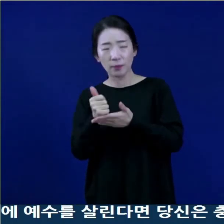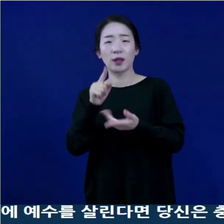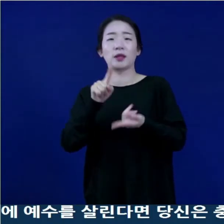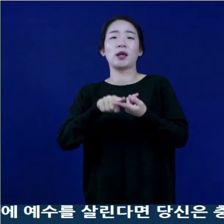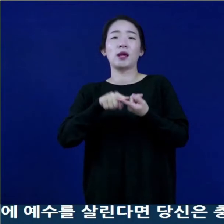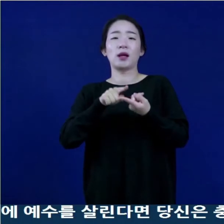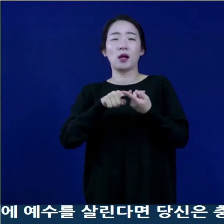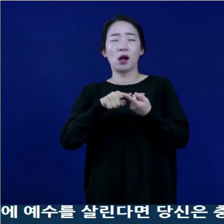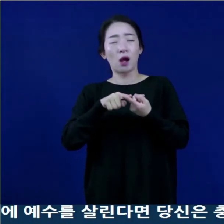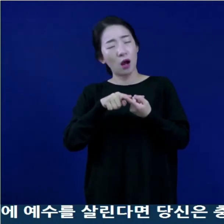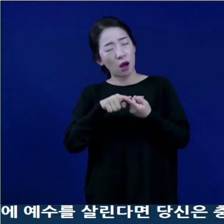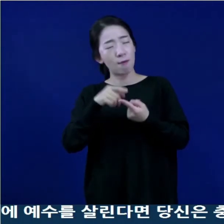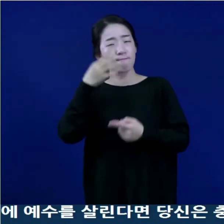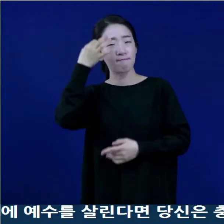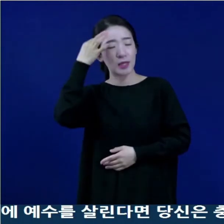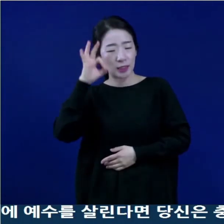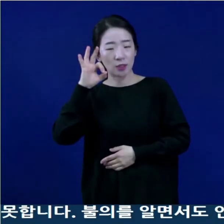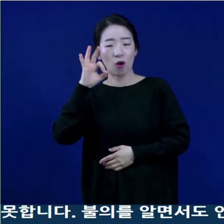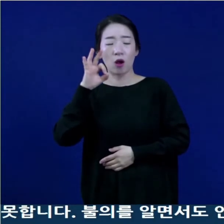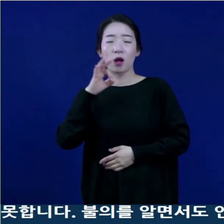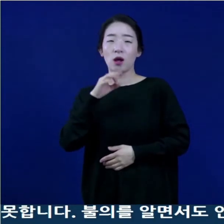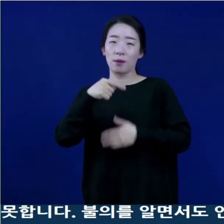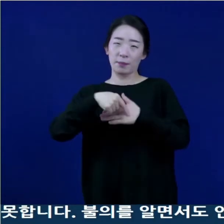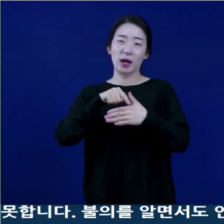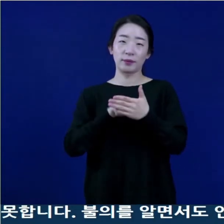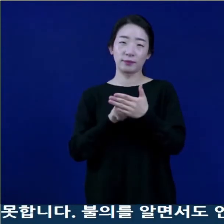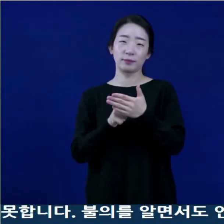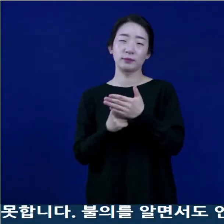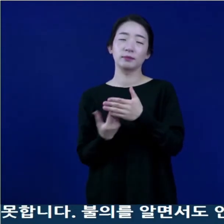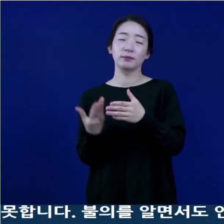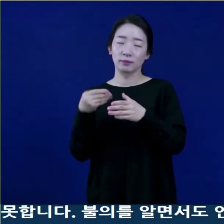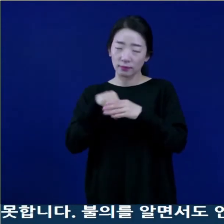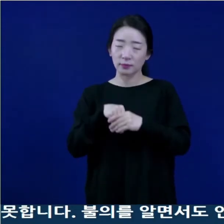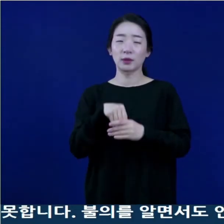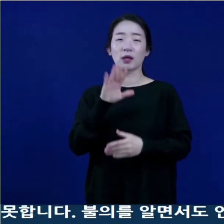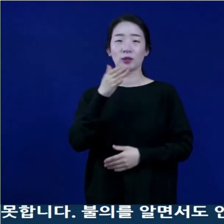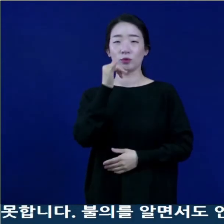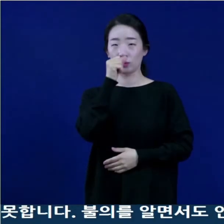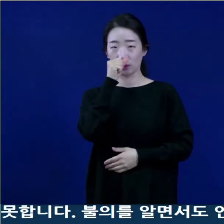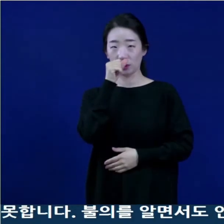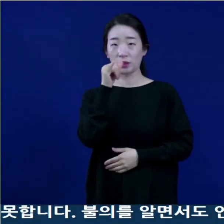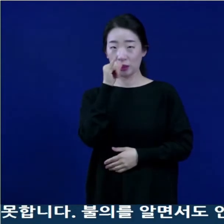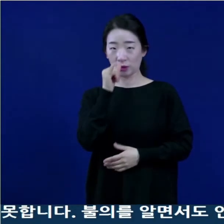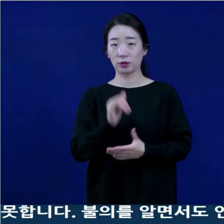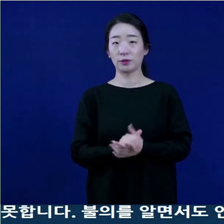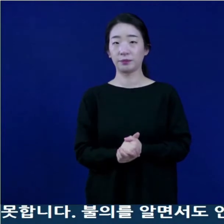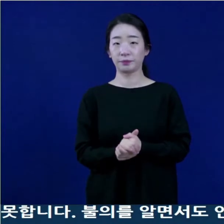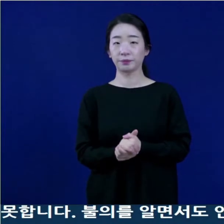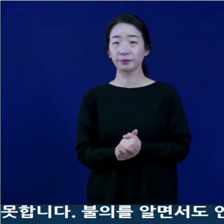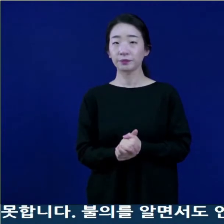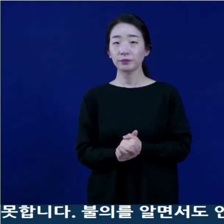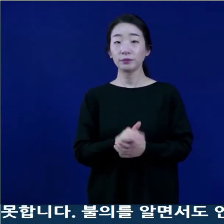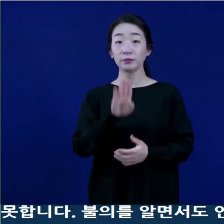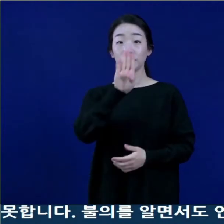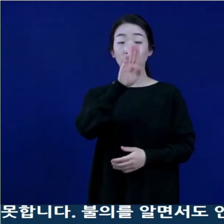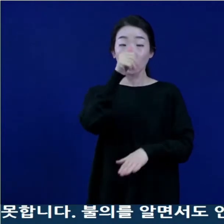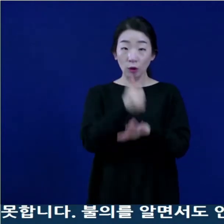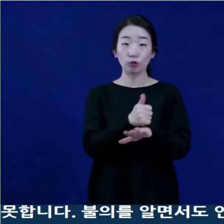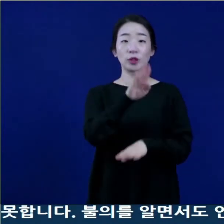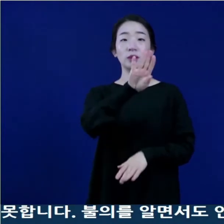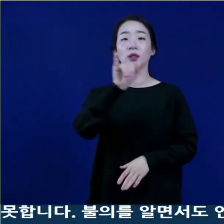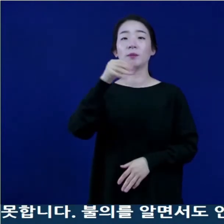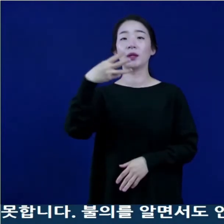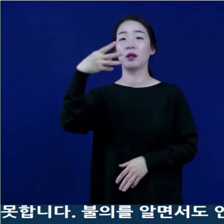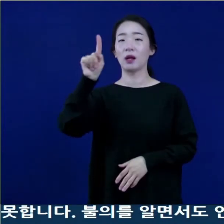예수님을 인정하는 마음이 있었던 것 같습니다. 그래서 19절에 빌라도가 패를 써서, 빌라도가